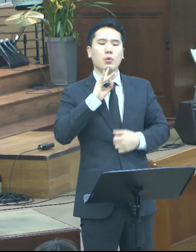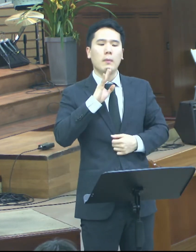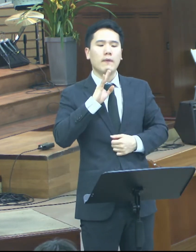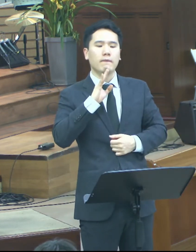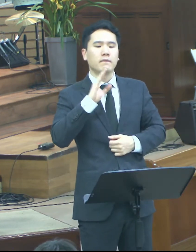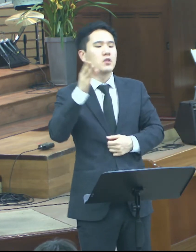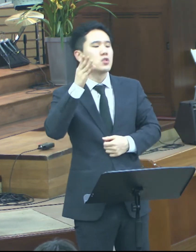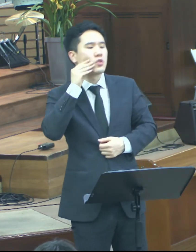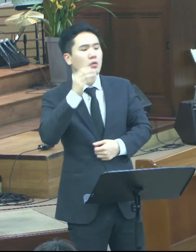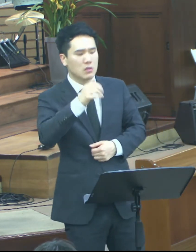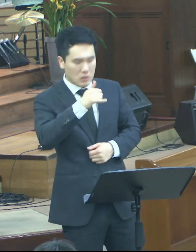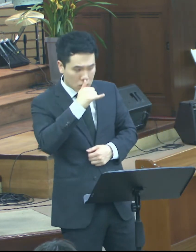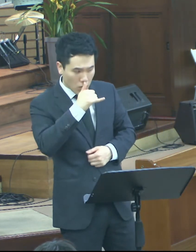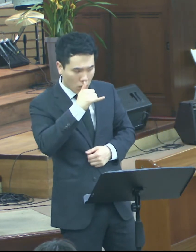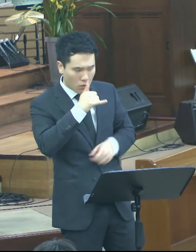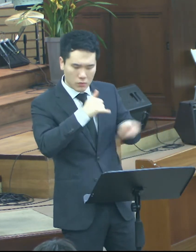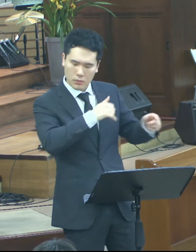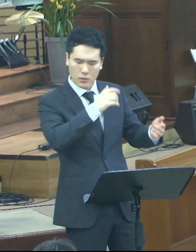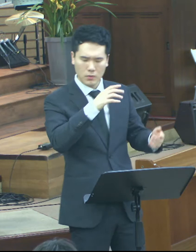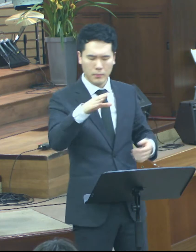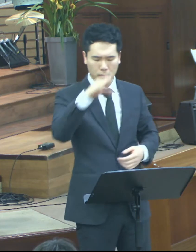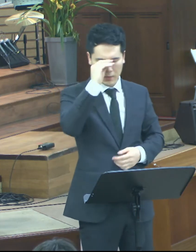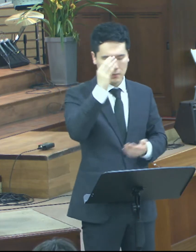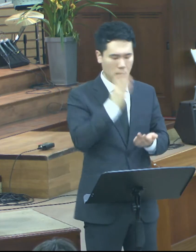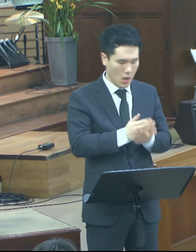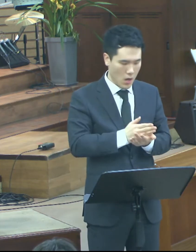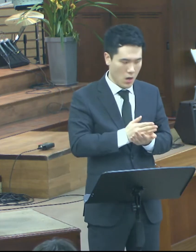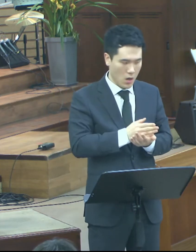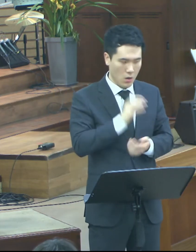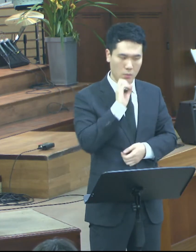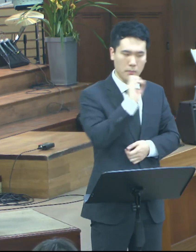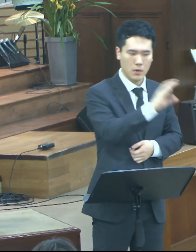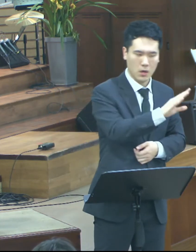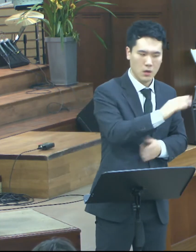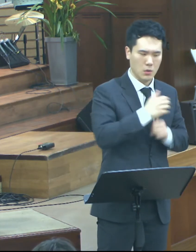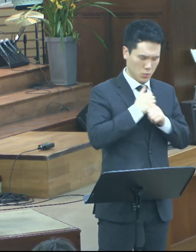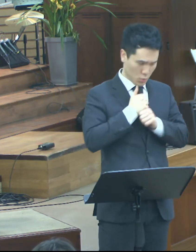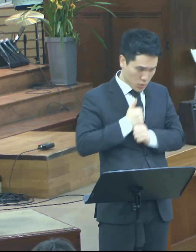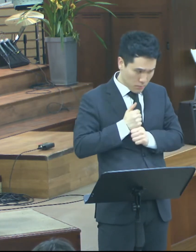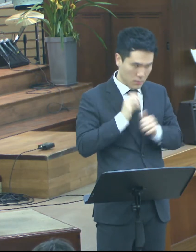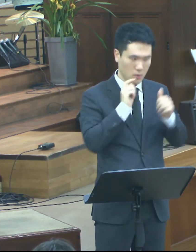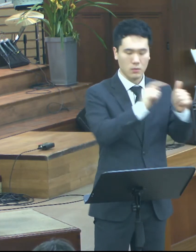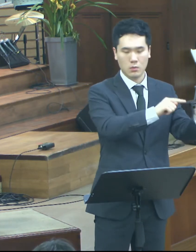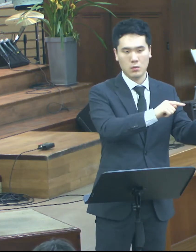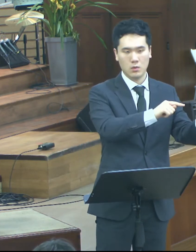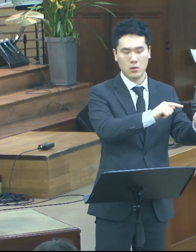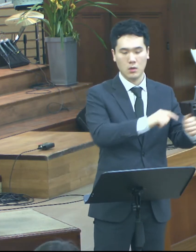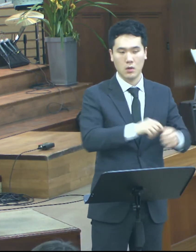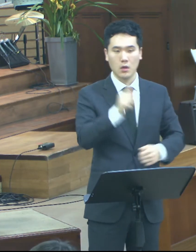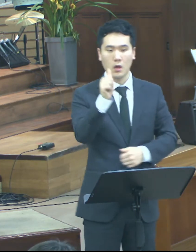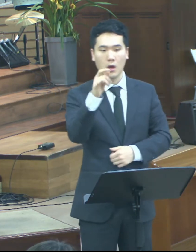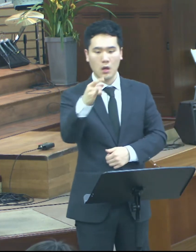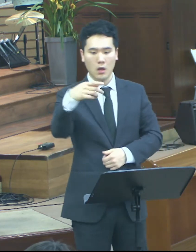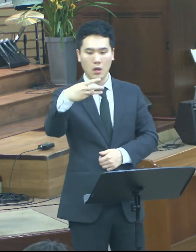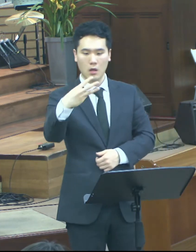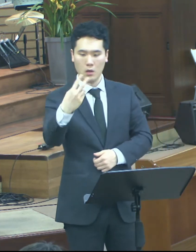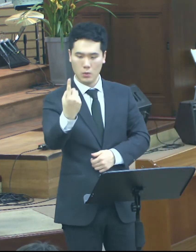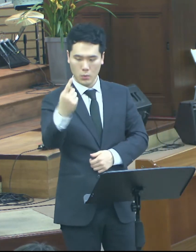즉 그 미래를 보고 심각한 말씀을 하신 거죠. 헤롯의 누룩은요, 사악함을 말해요. 사악함. 악한